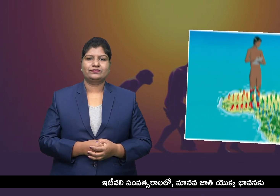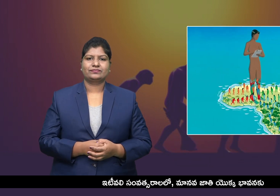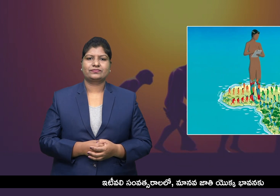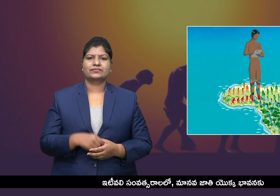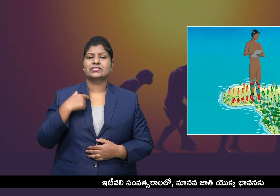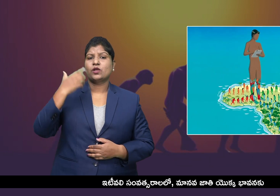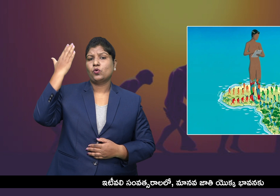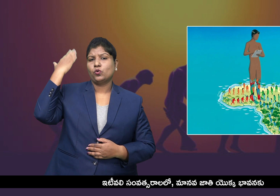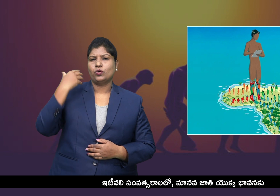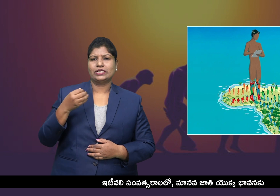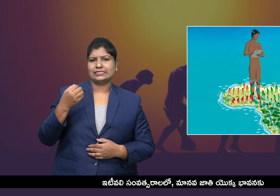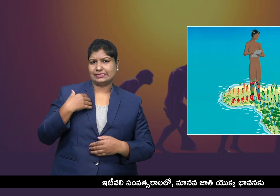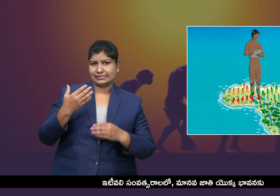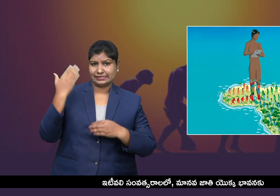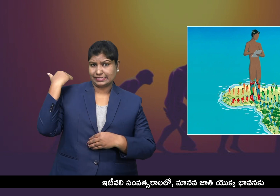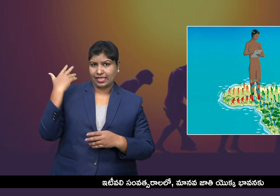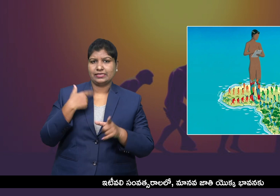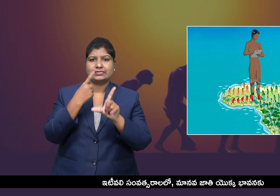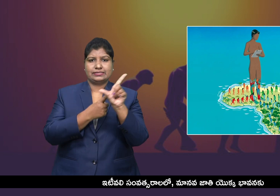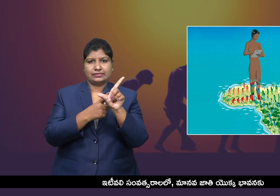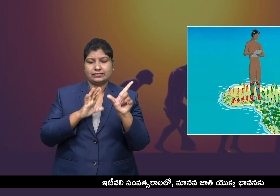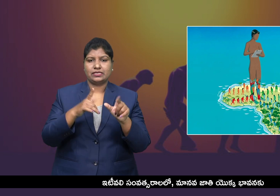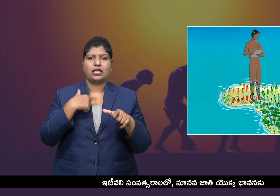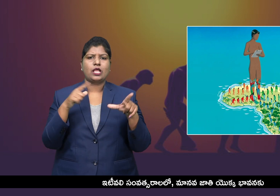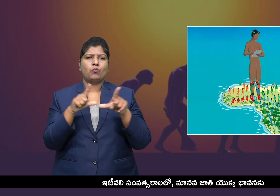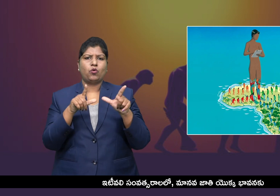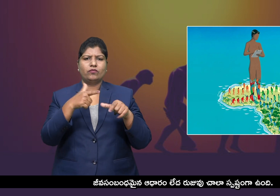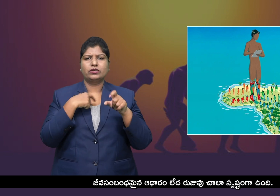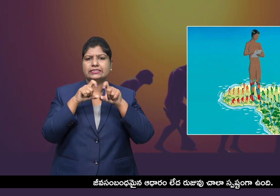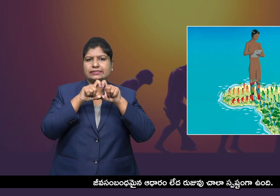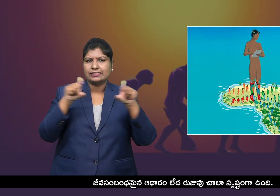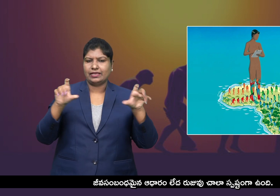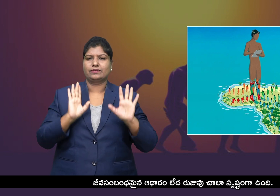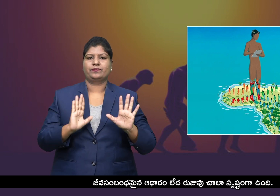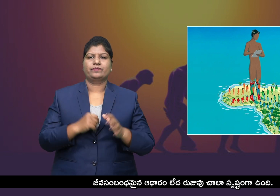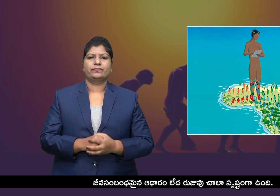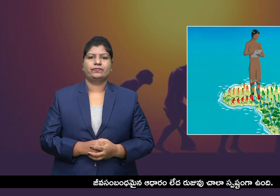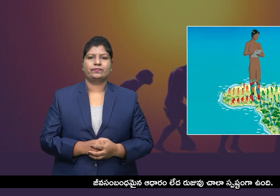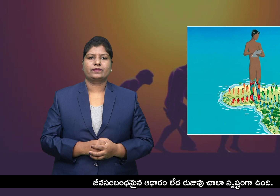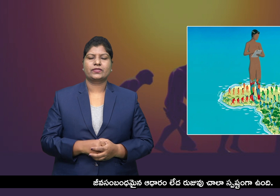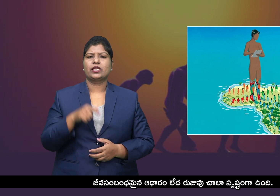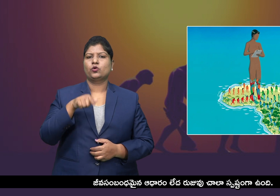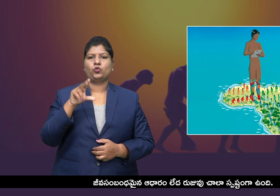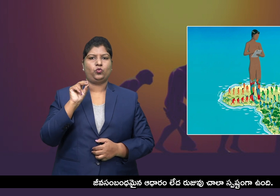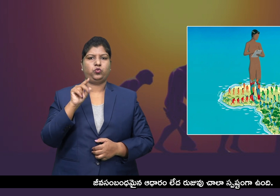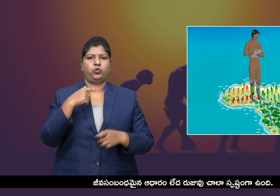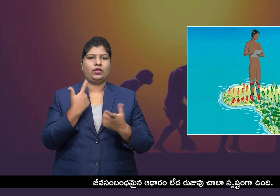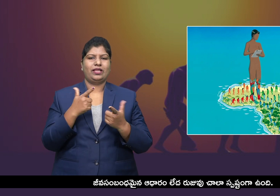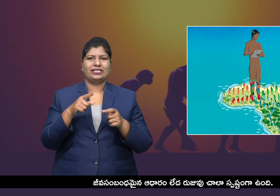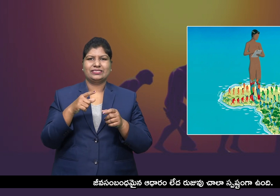ఇటీవలి సంవత్సరాలలో మానవజాతి యొక్క భావనకు జీవ సంబంధమైన ఆధారం లేదా రుజువు చాలా